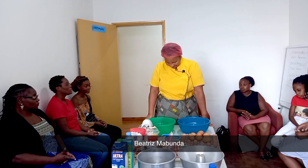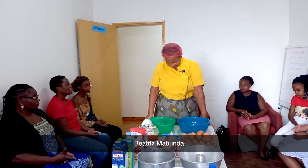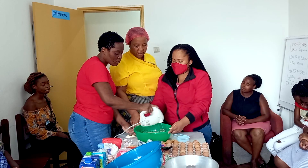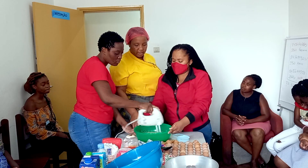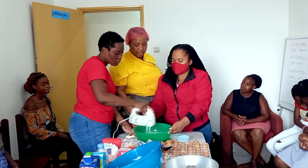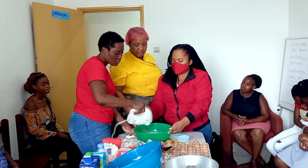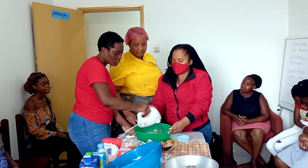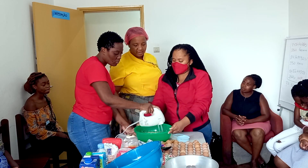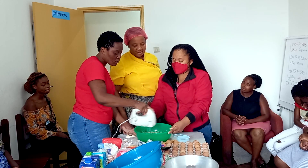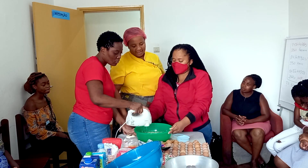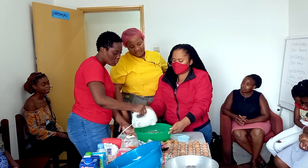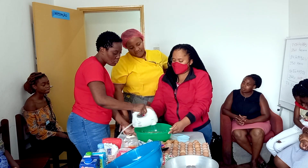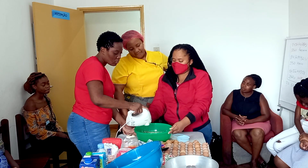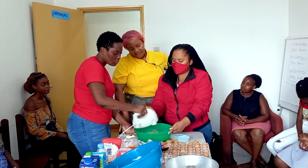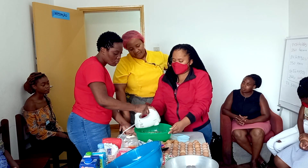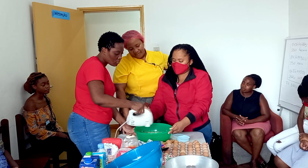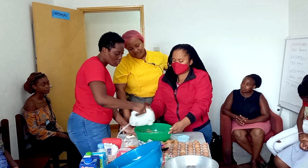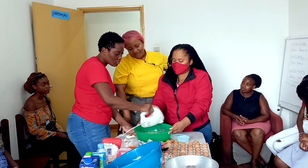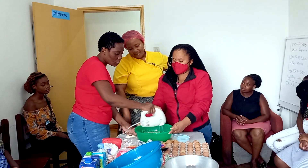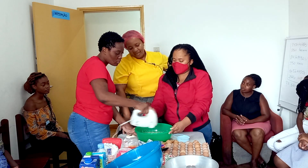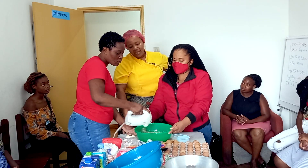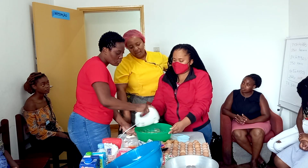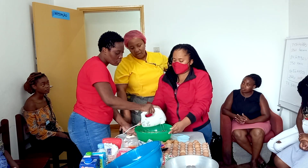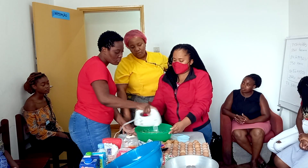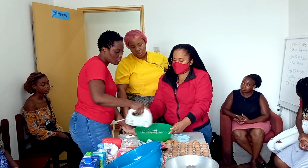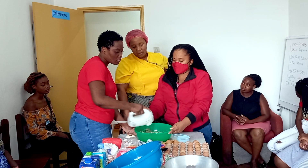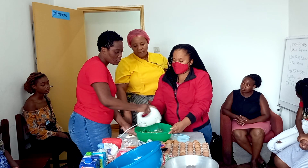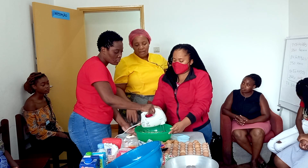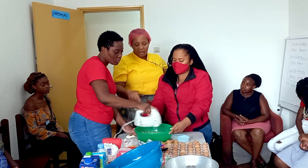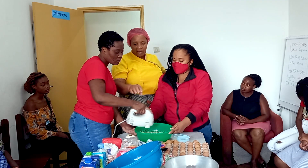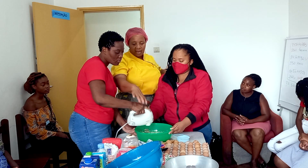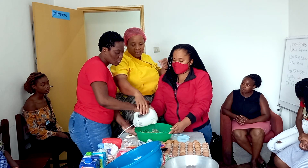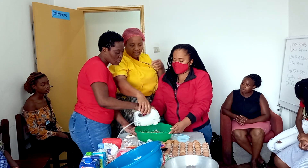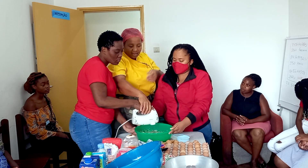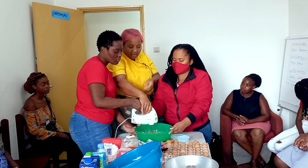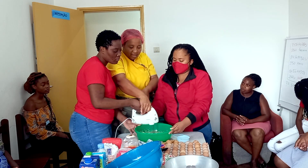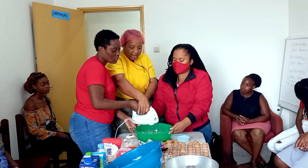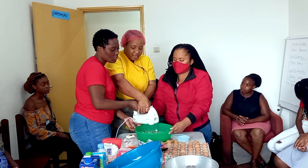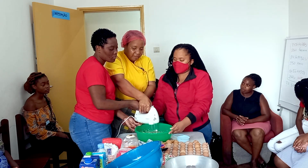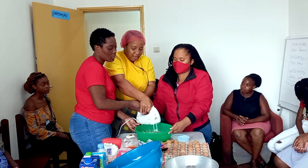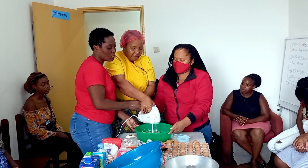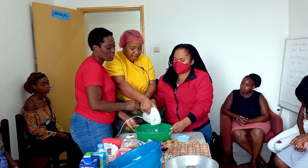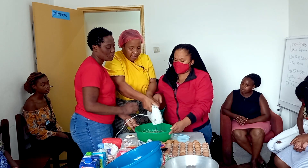Vamos chorar! Bem, vamos! Papé! Ela também vai!